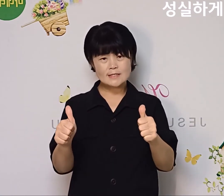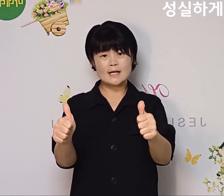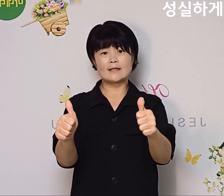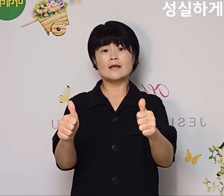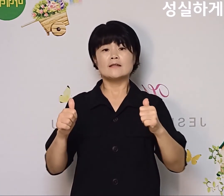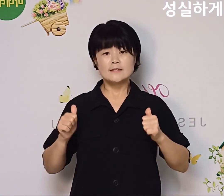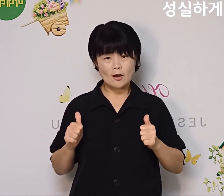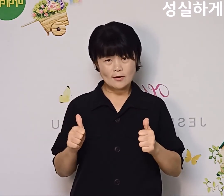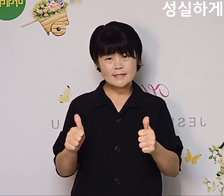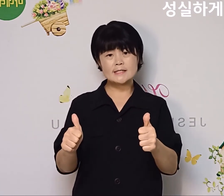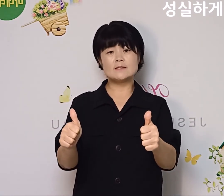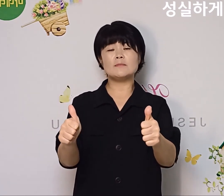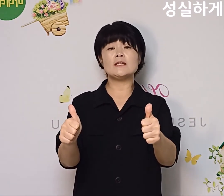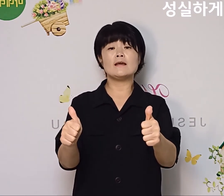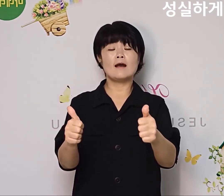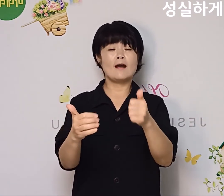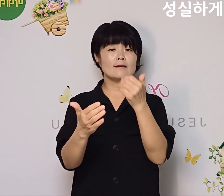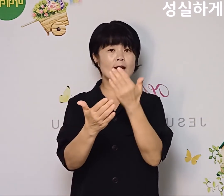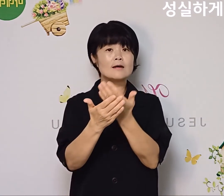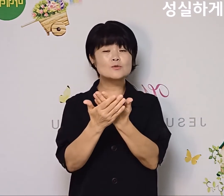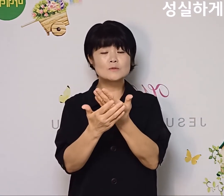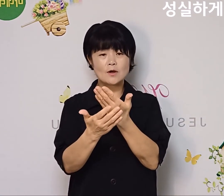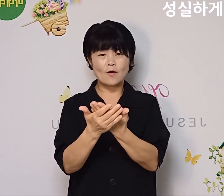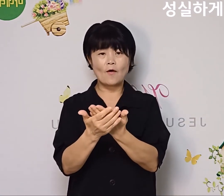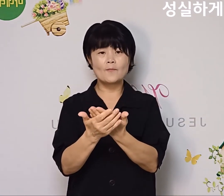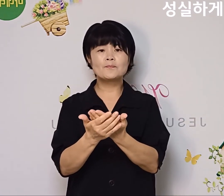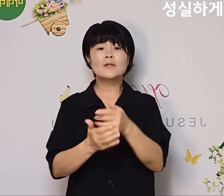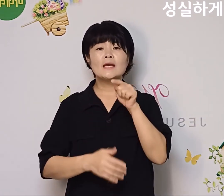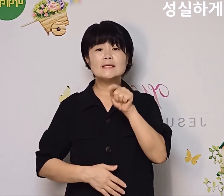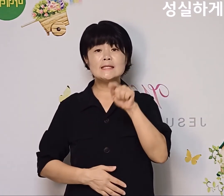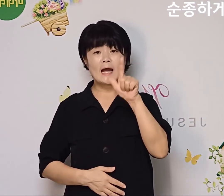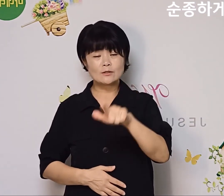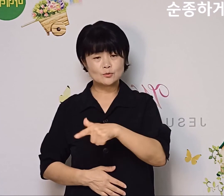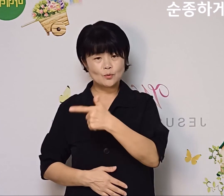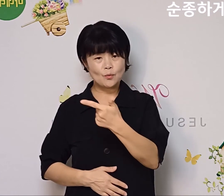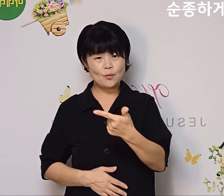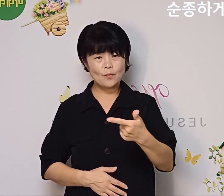성실하게 열심히 하게 하소서. 이 하루도